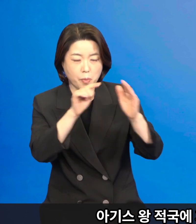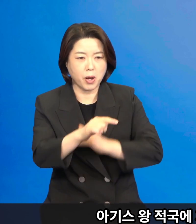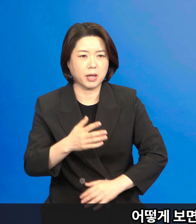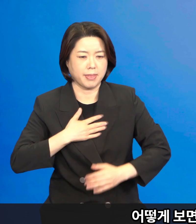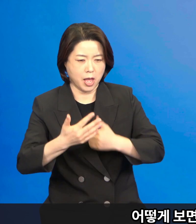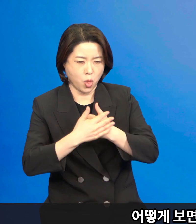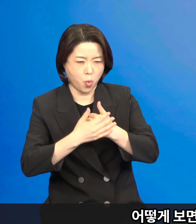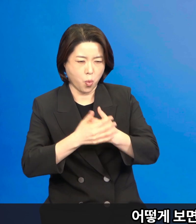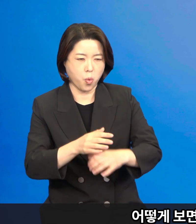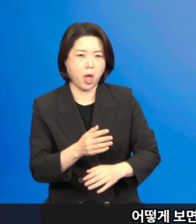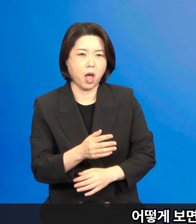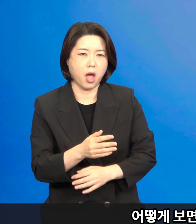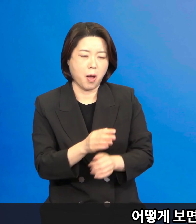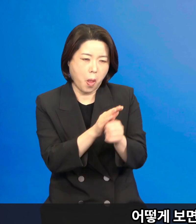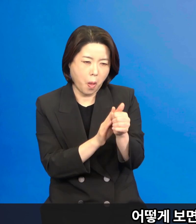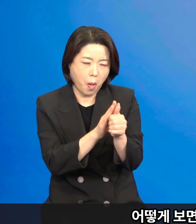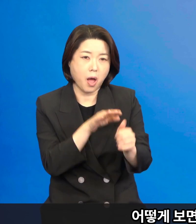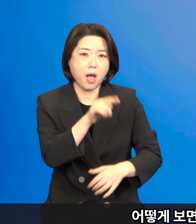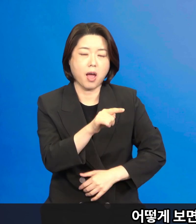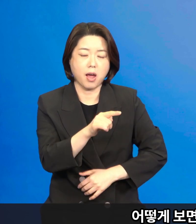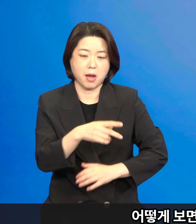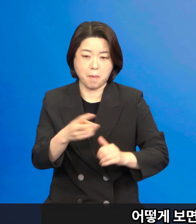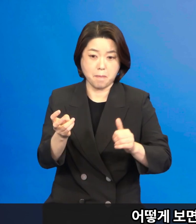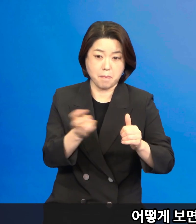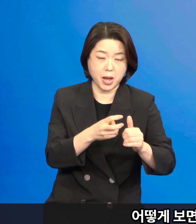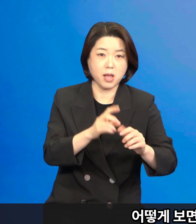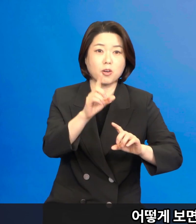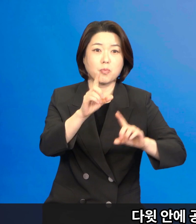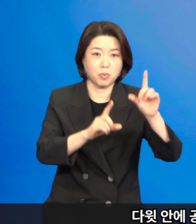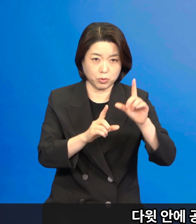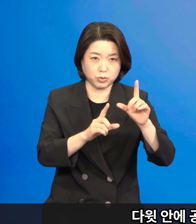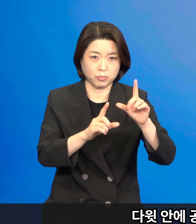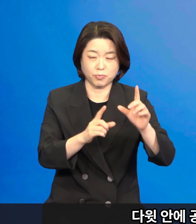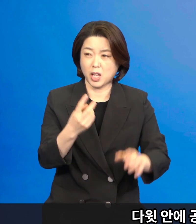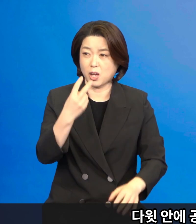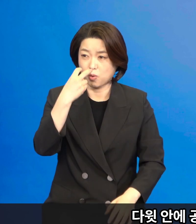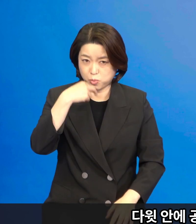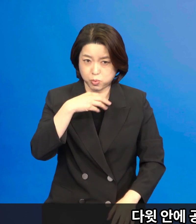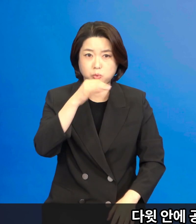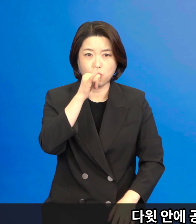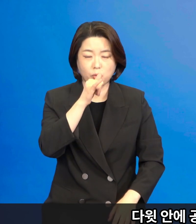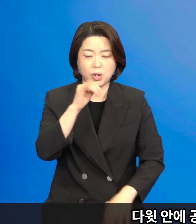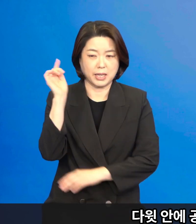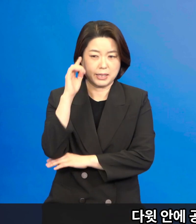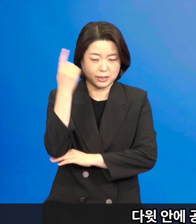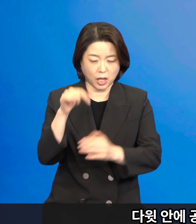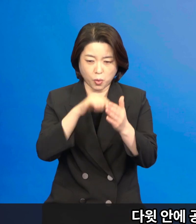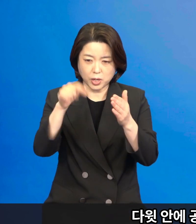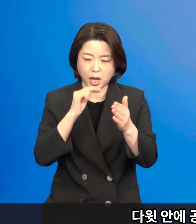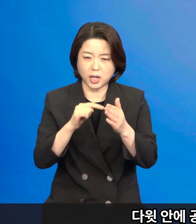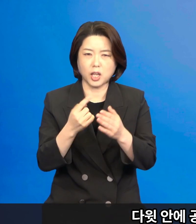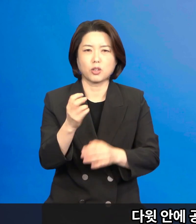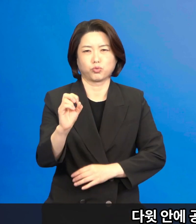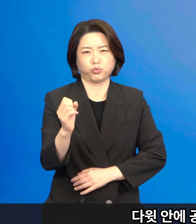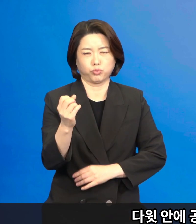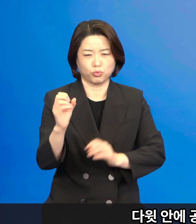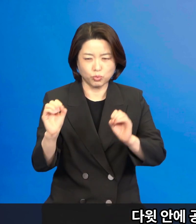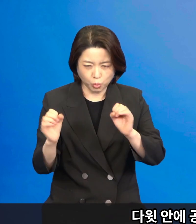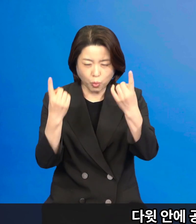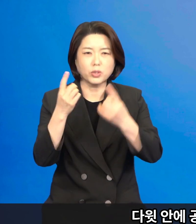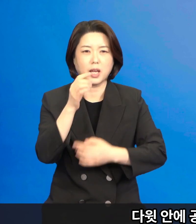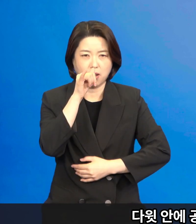하는, 어떻게 보면 배신하는 그런 모습도 다윗 안에 공존하고 있는 것입니다.